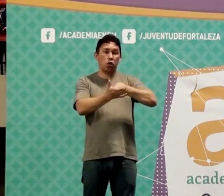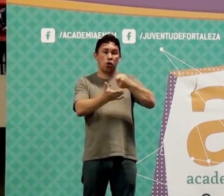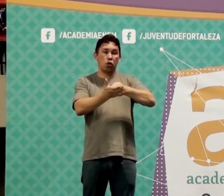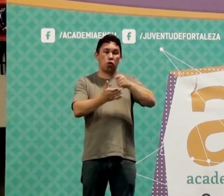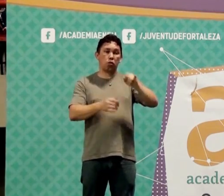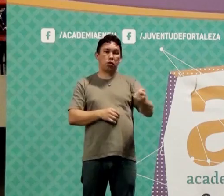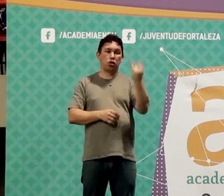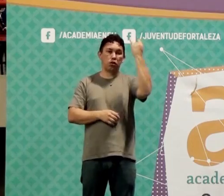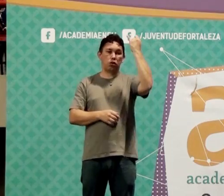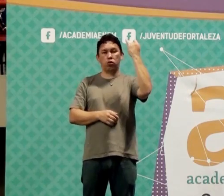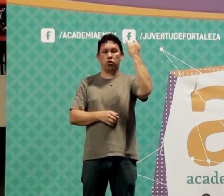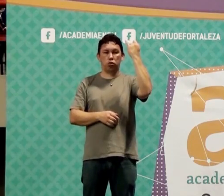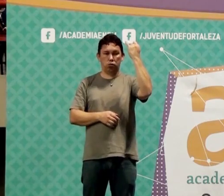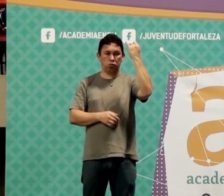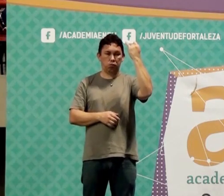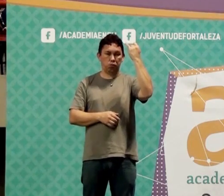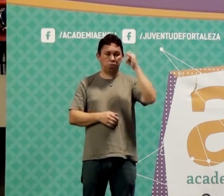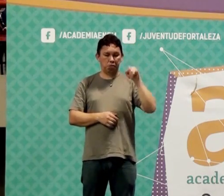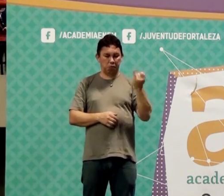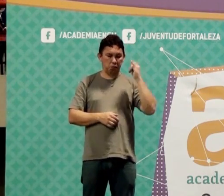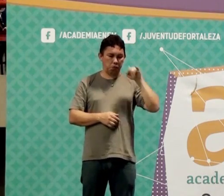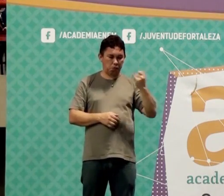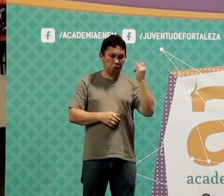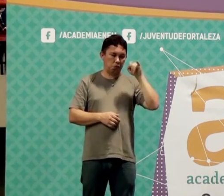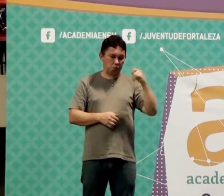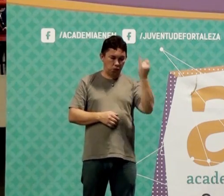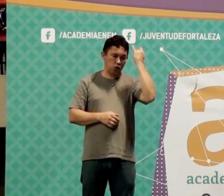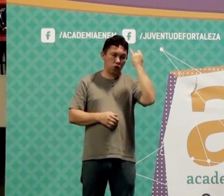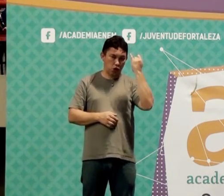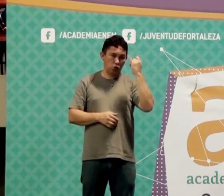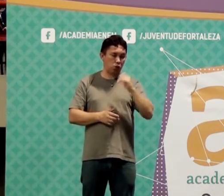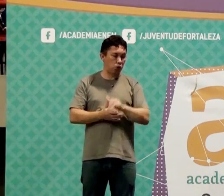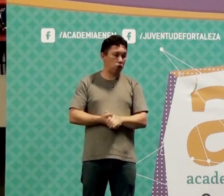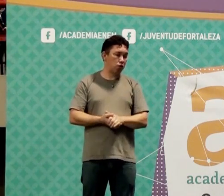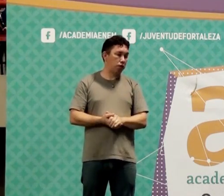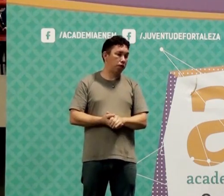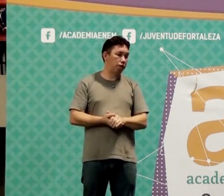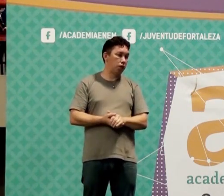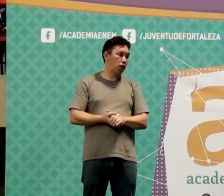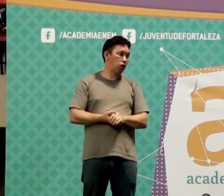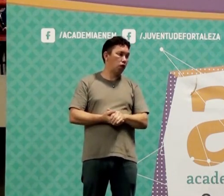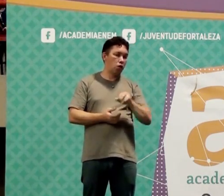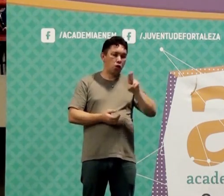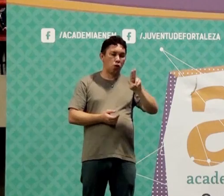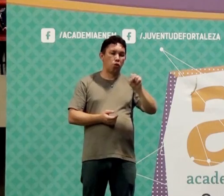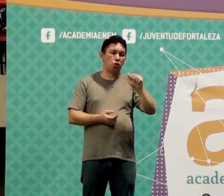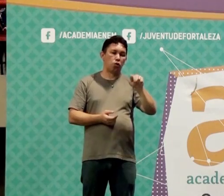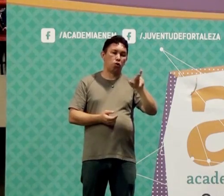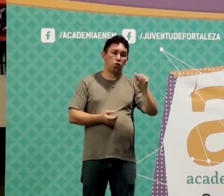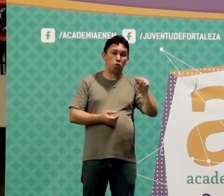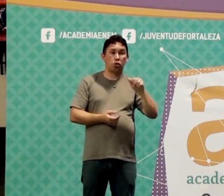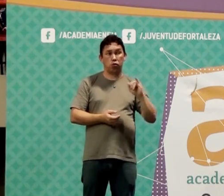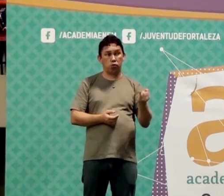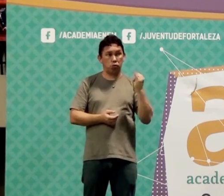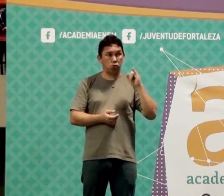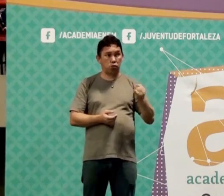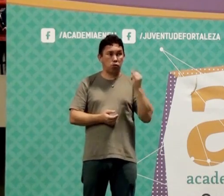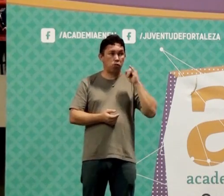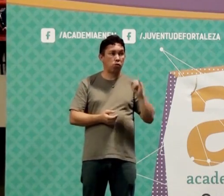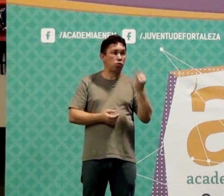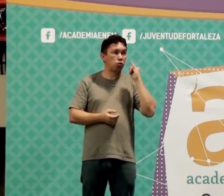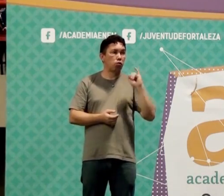passa, geralmente, é aquele que entende qual é o ponto fraco dele. E aí ele vai corrigindo o ponto fraco